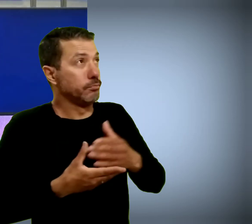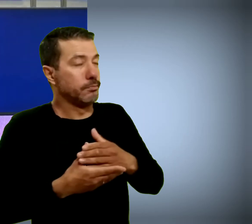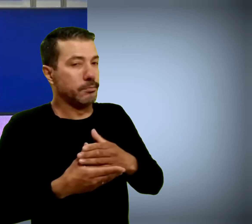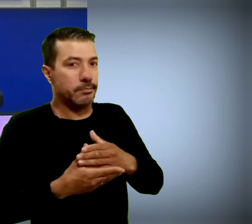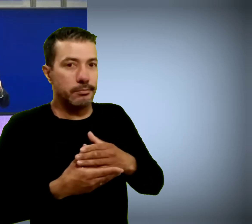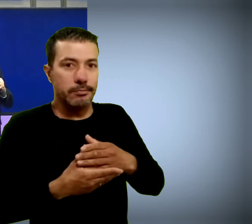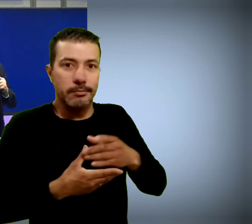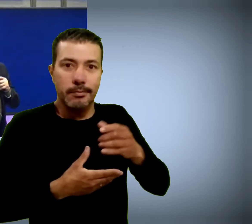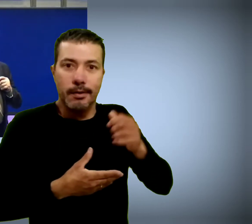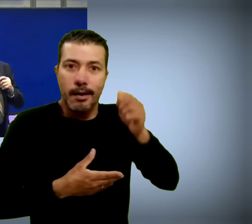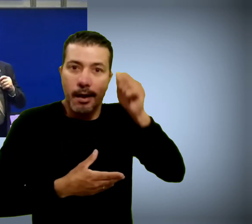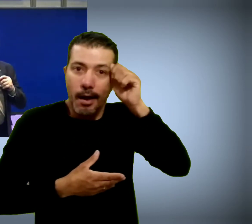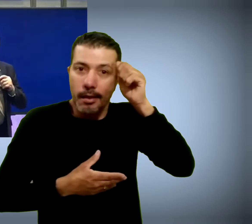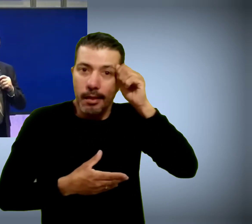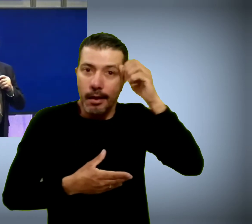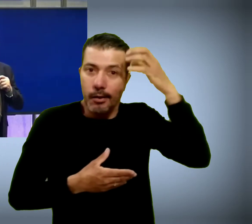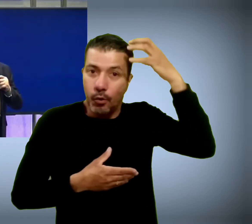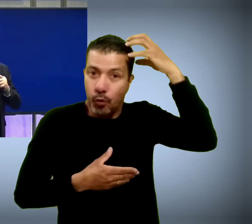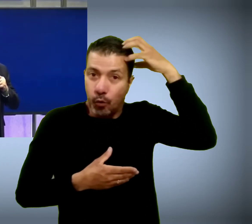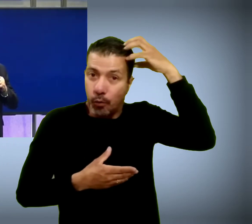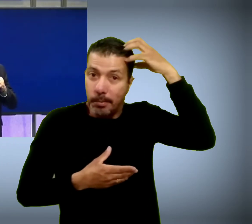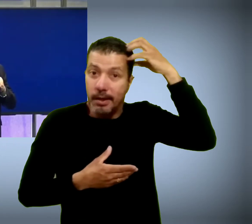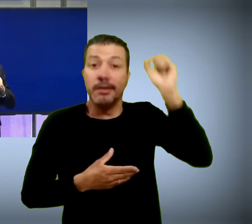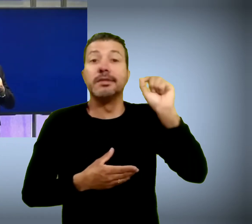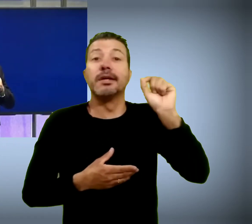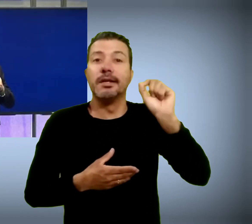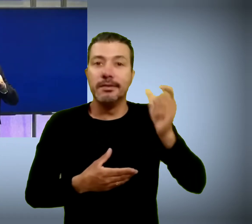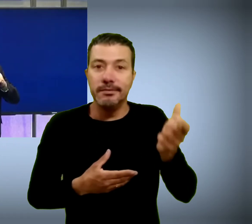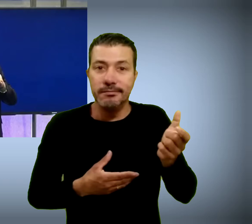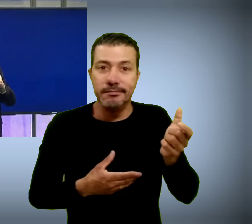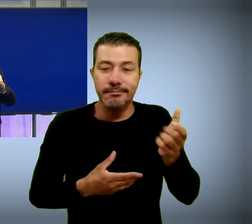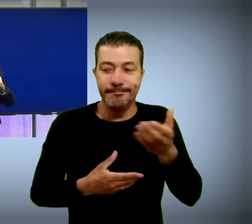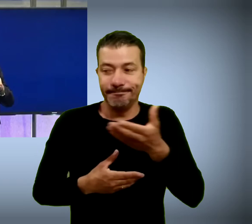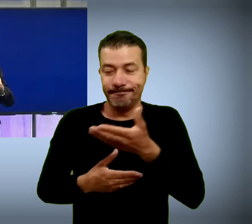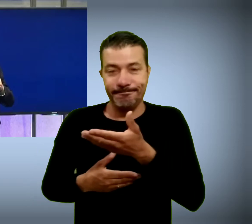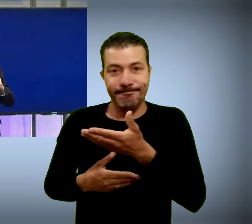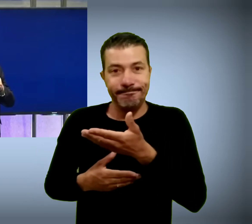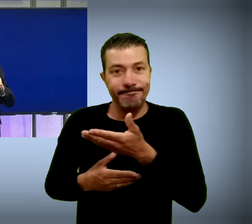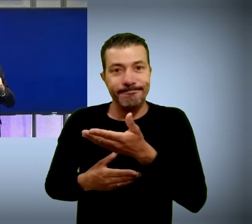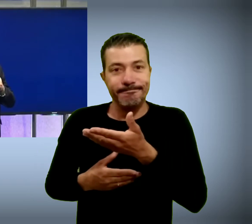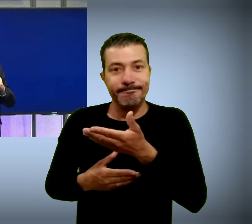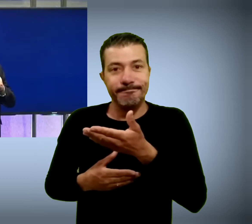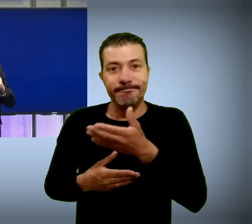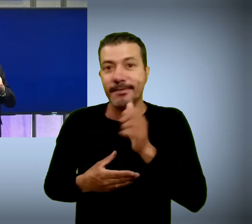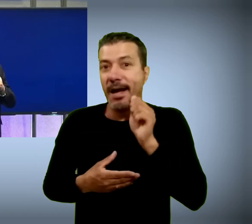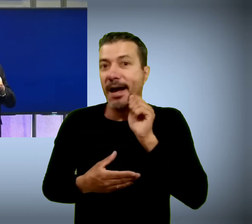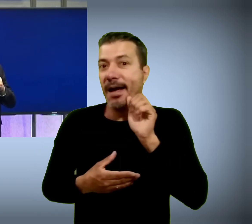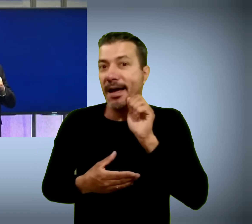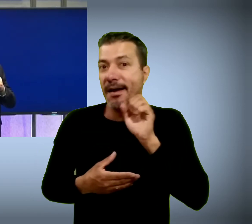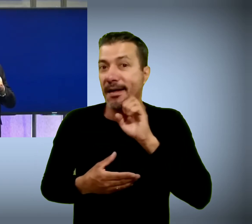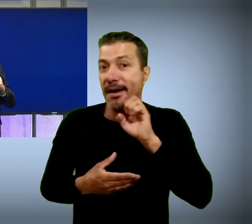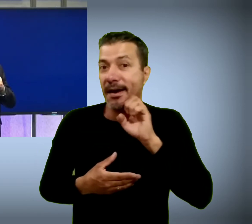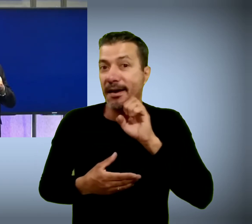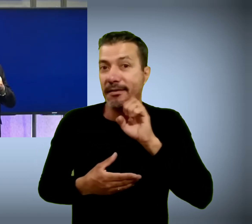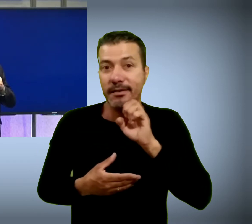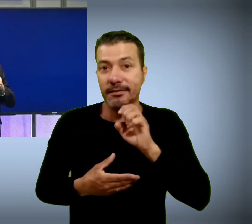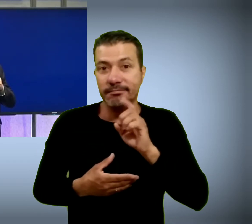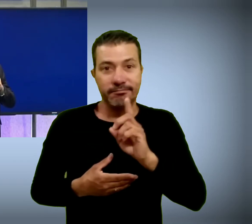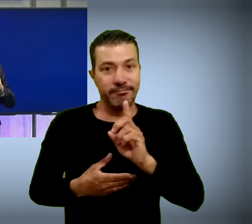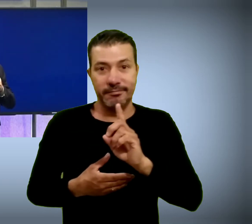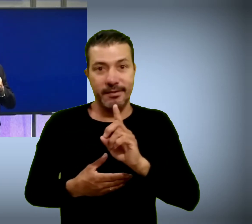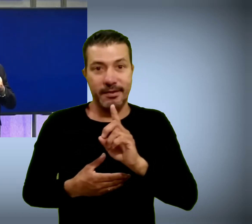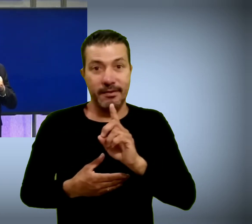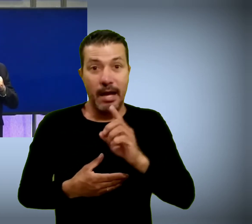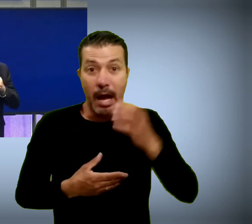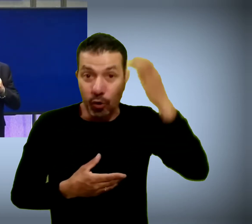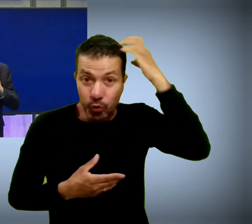assumindo a culpa? Está pondo a culpa em quem? Na Eva? Não. Ele está